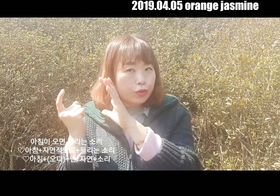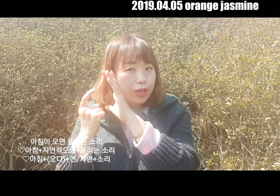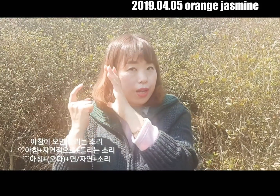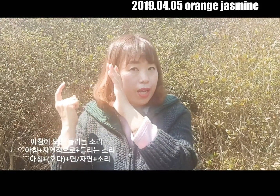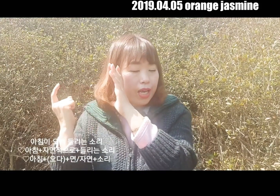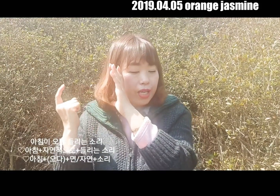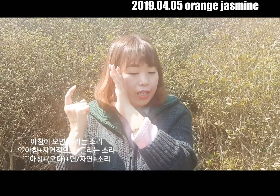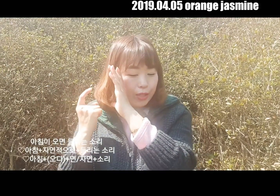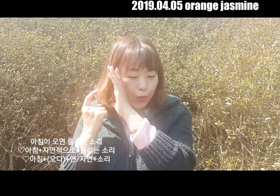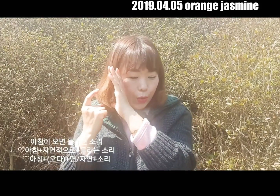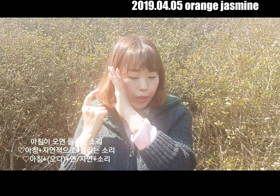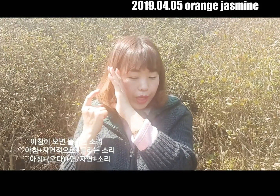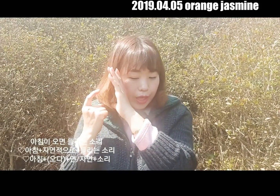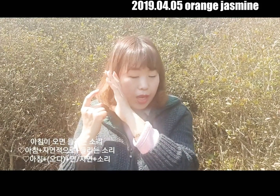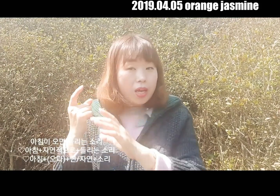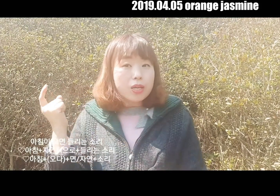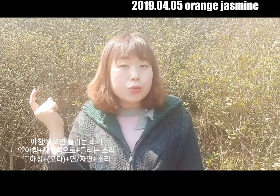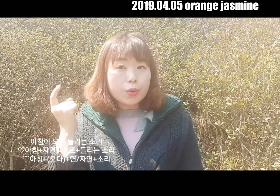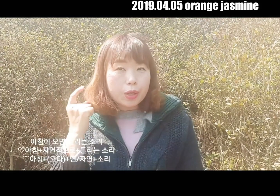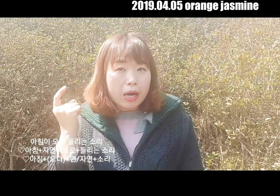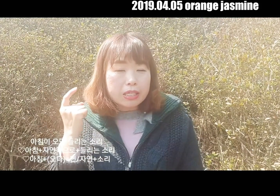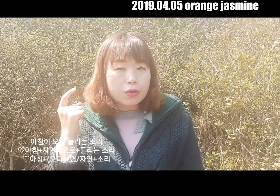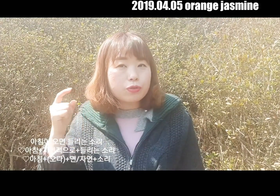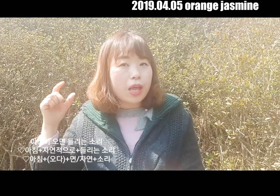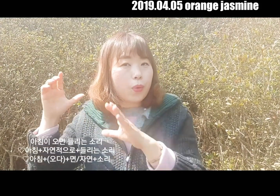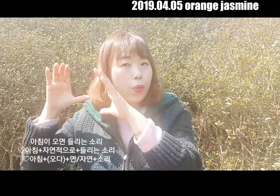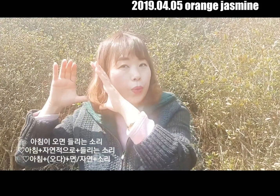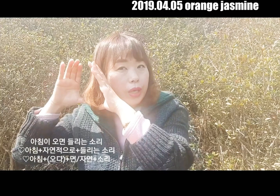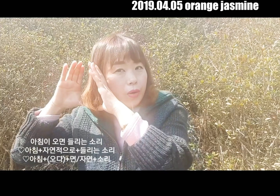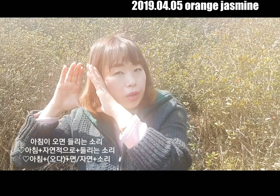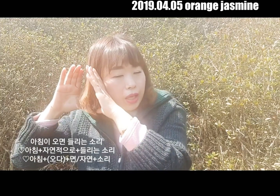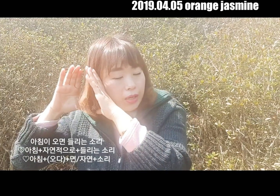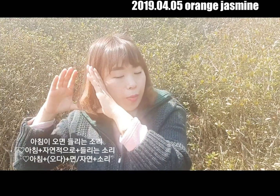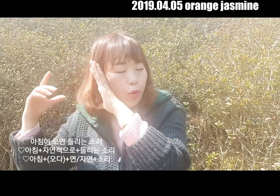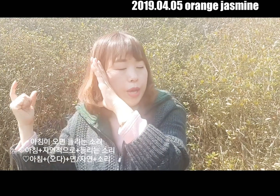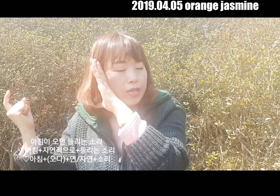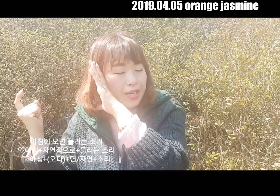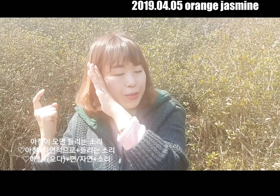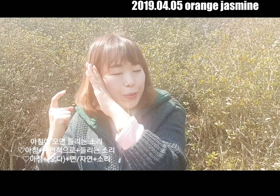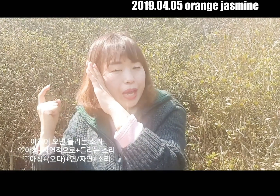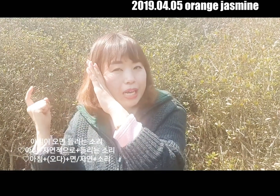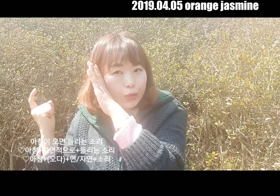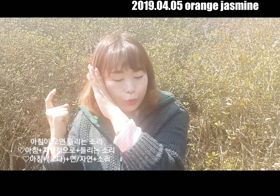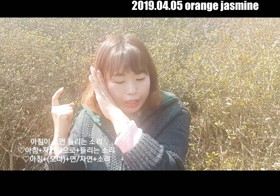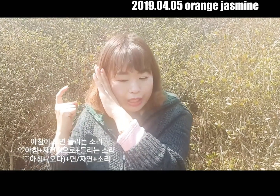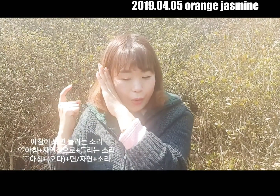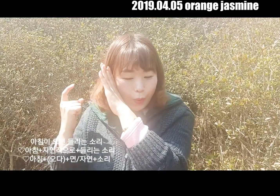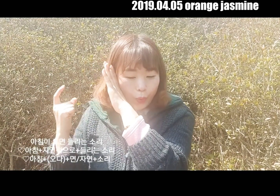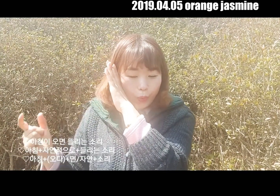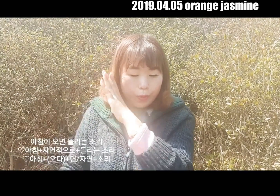자동적으로 들리는 소리, 소리로 하셔도 되고, 이렇게 들어보면서 소리 하셔도